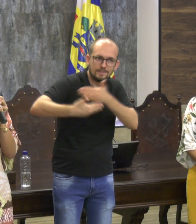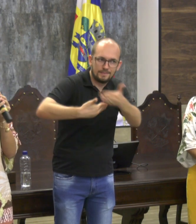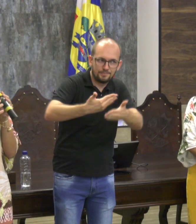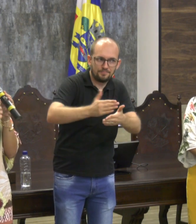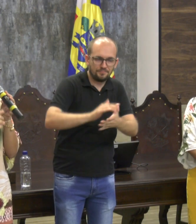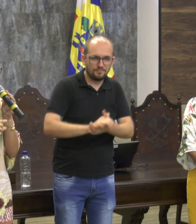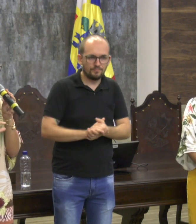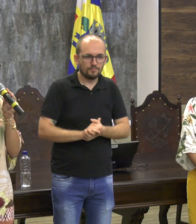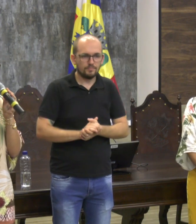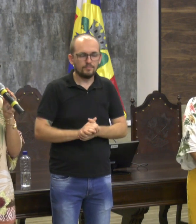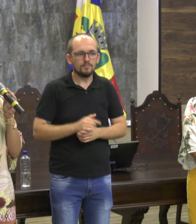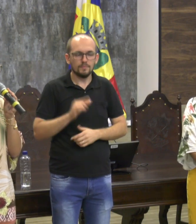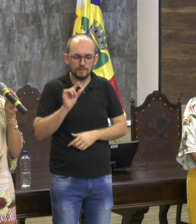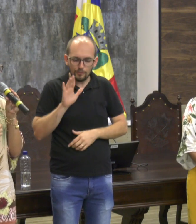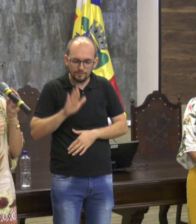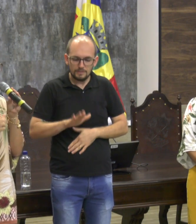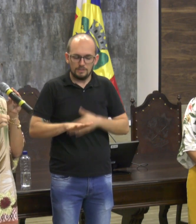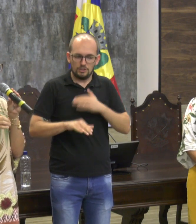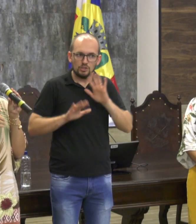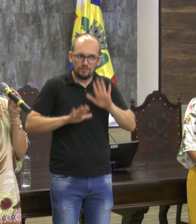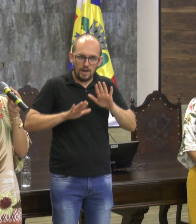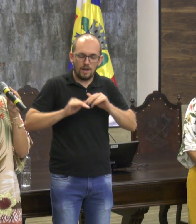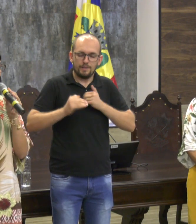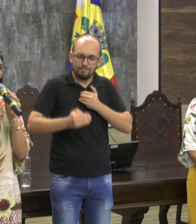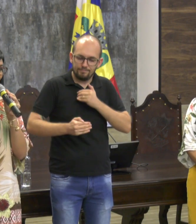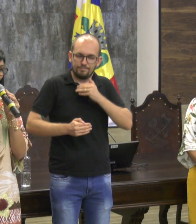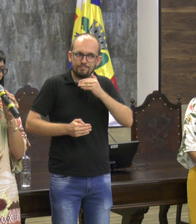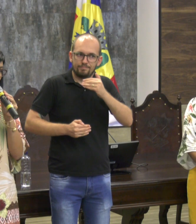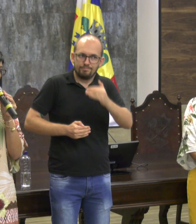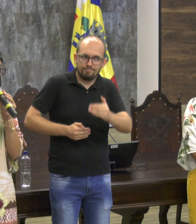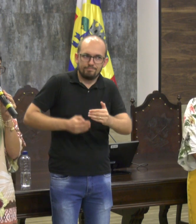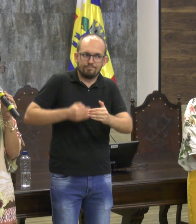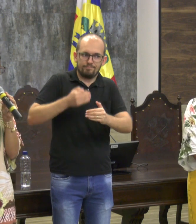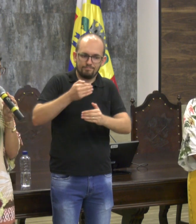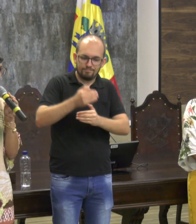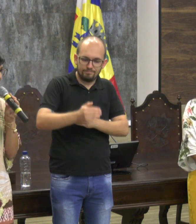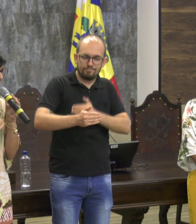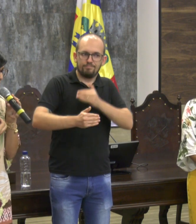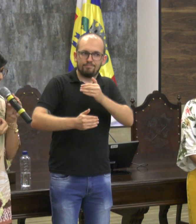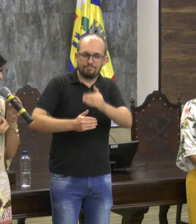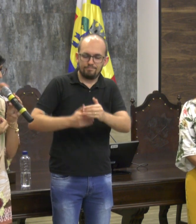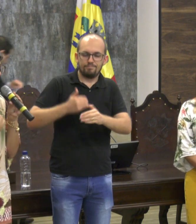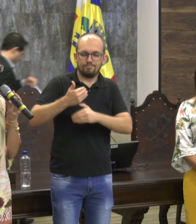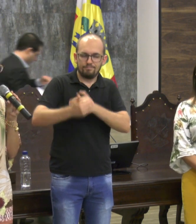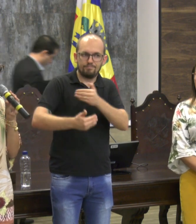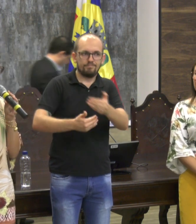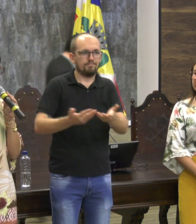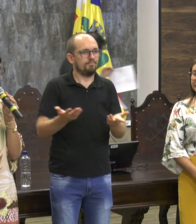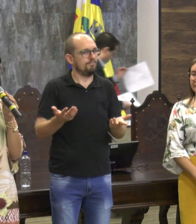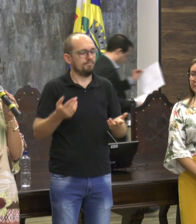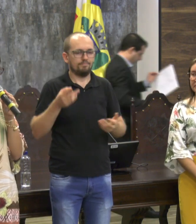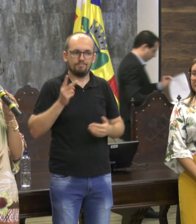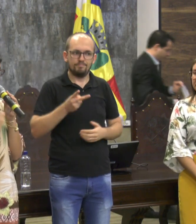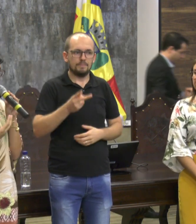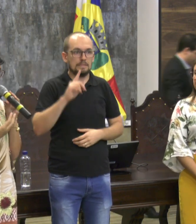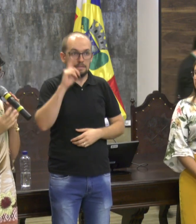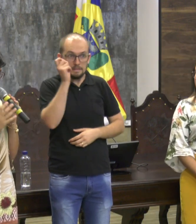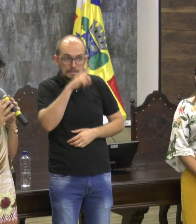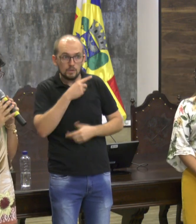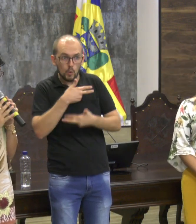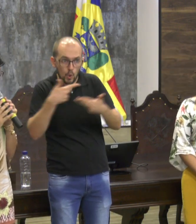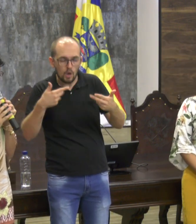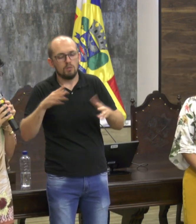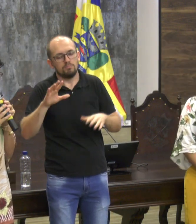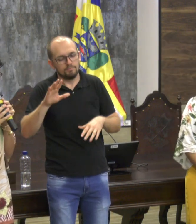foram passinhos devagar, né? Foram passos construídos a cada dificuldade que